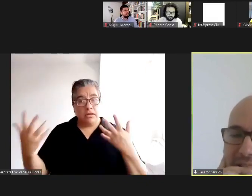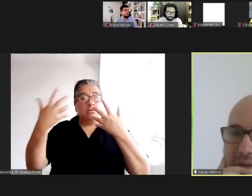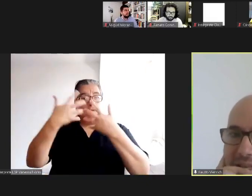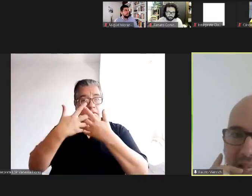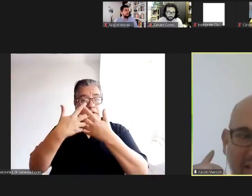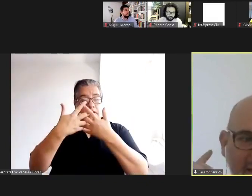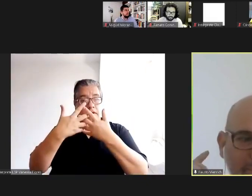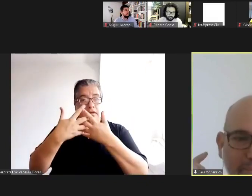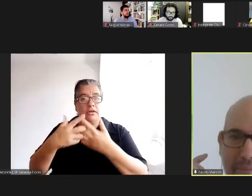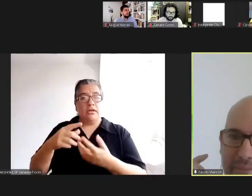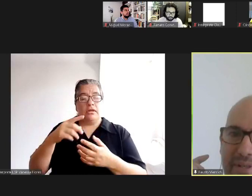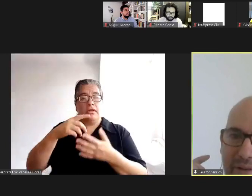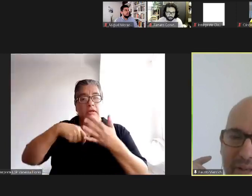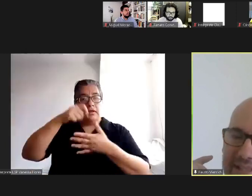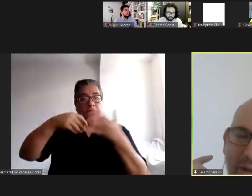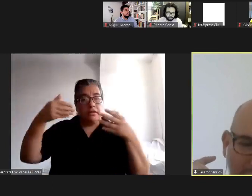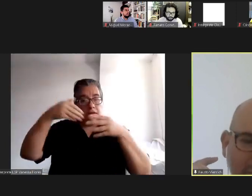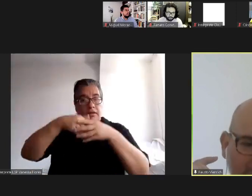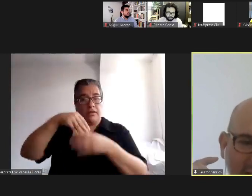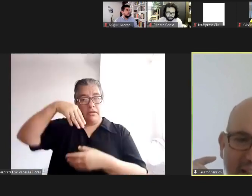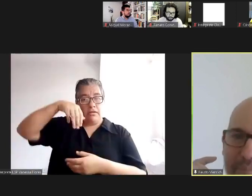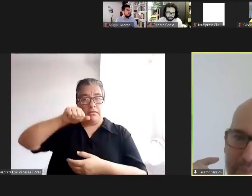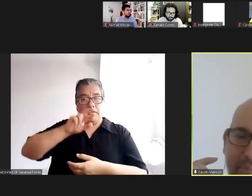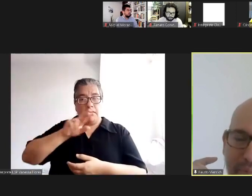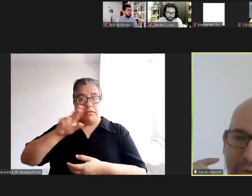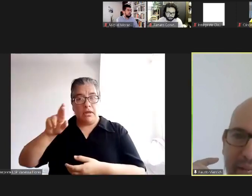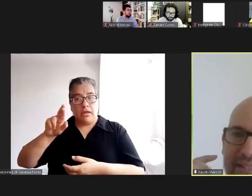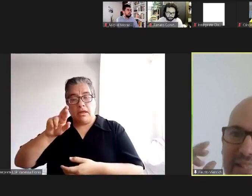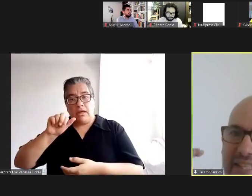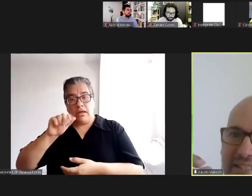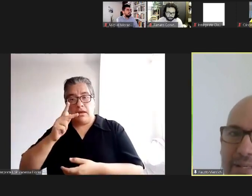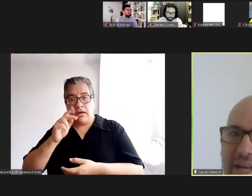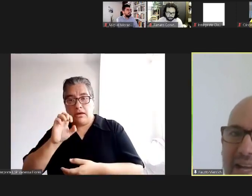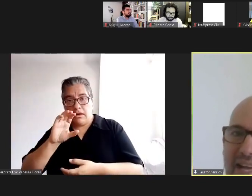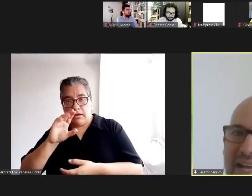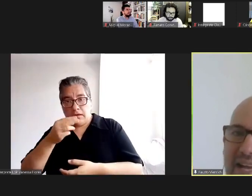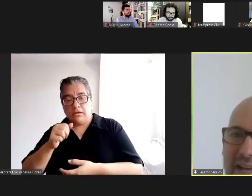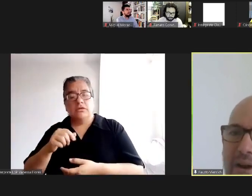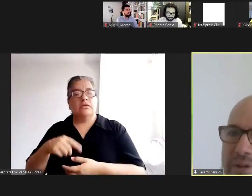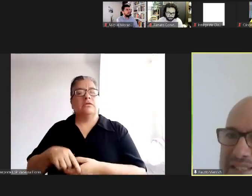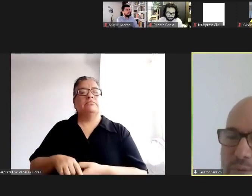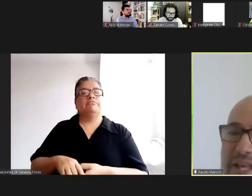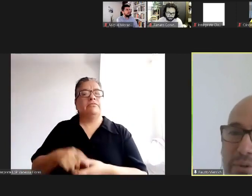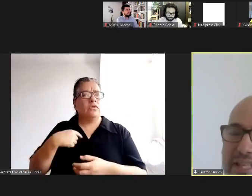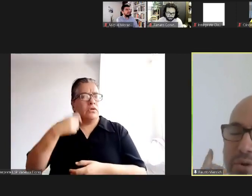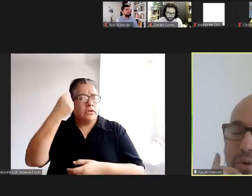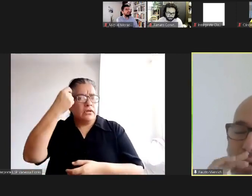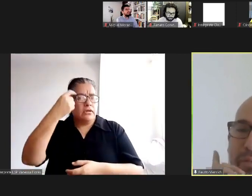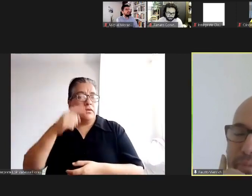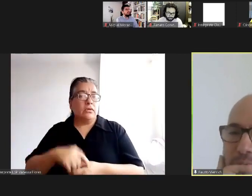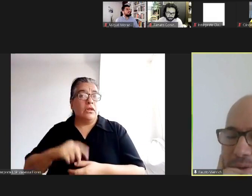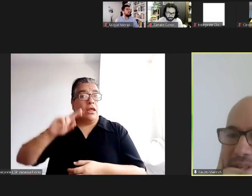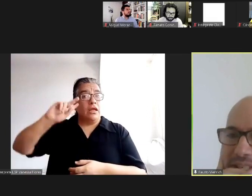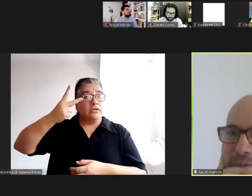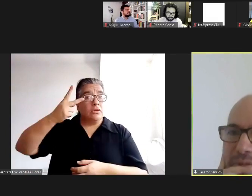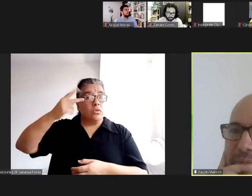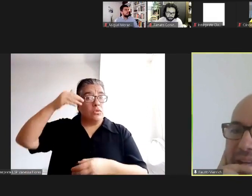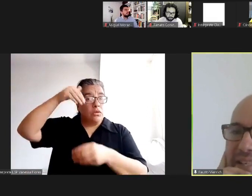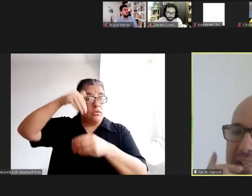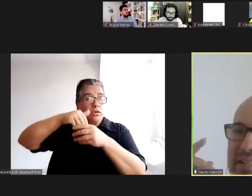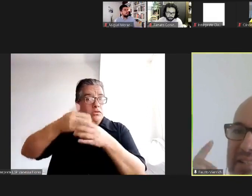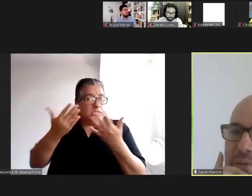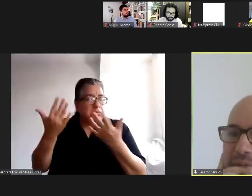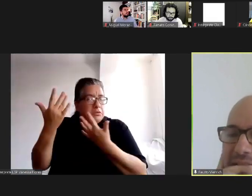Tengo entendido que lo que queda por verse es que si se va a una segunda votación o no, pero bueno, ese es un